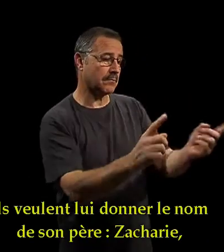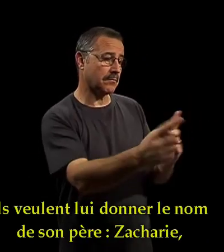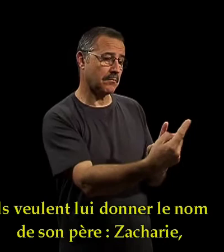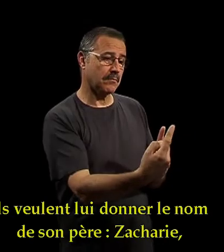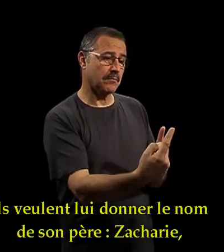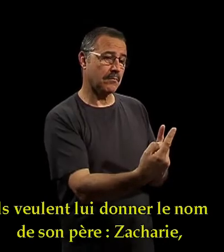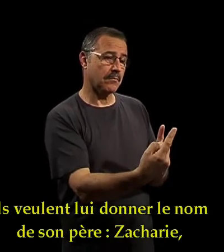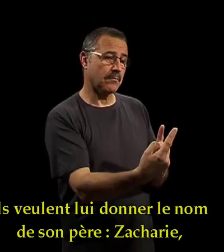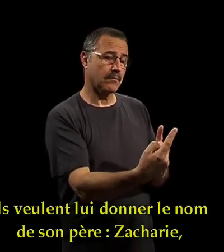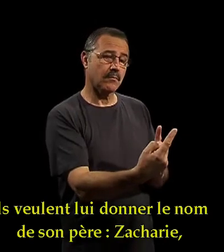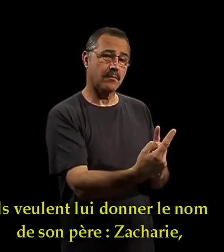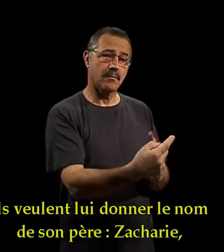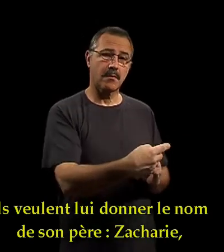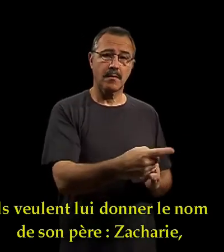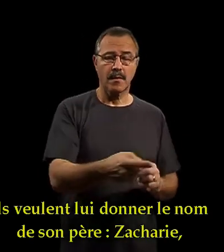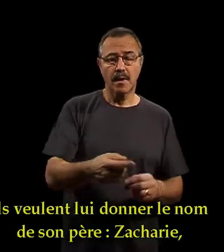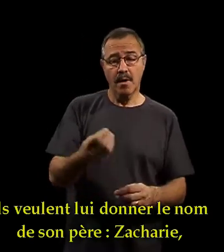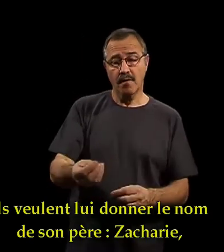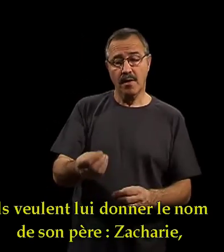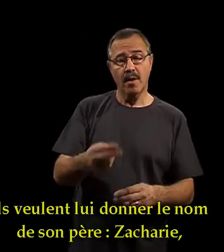père, Zacharie.